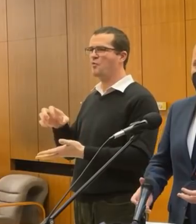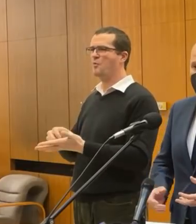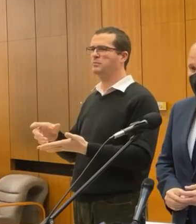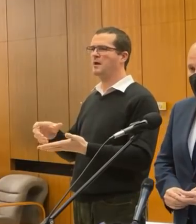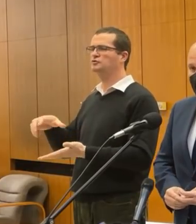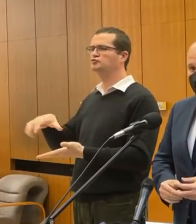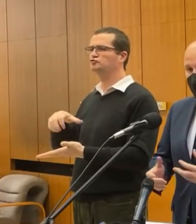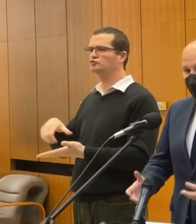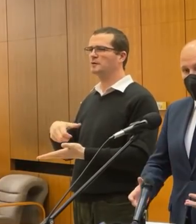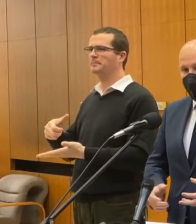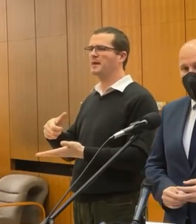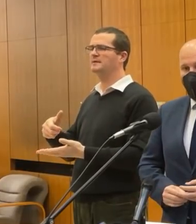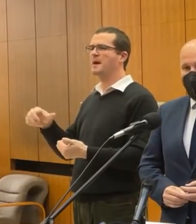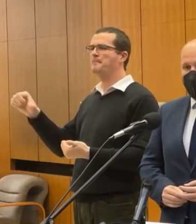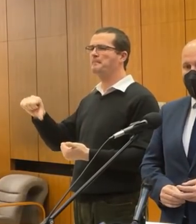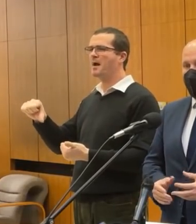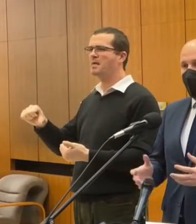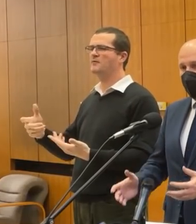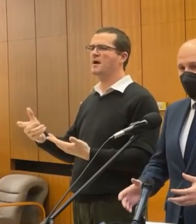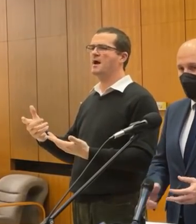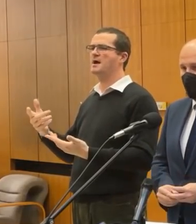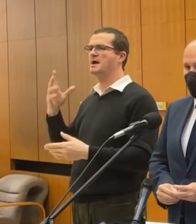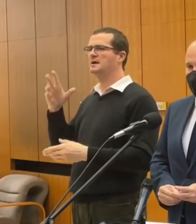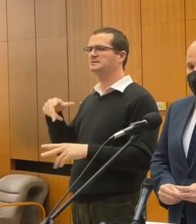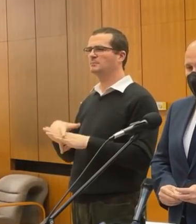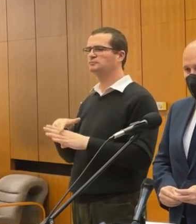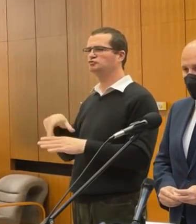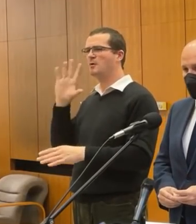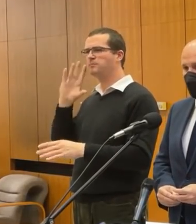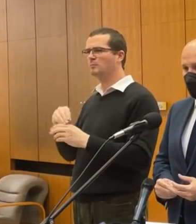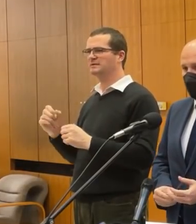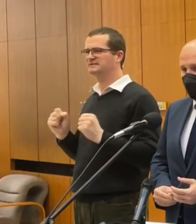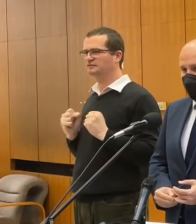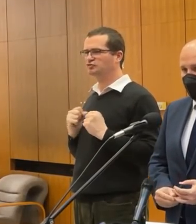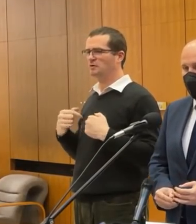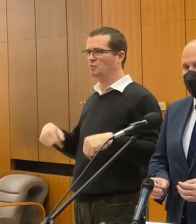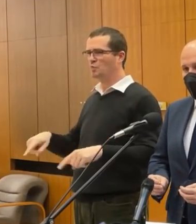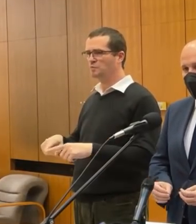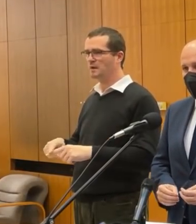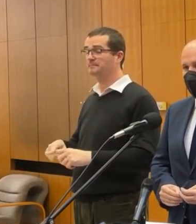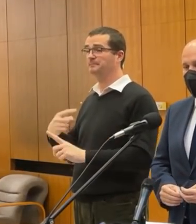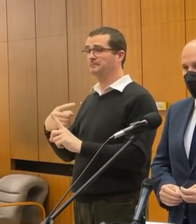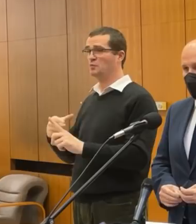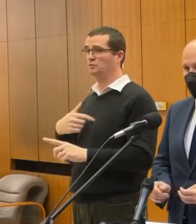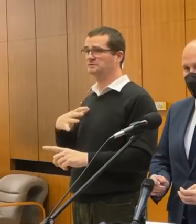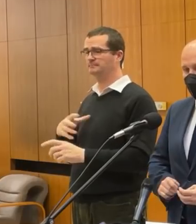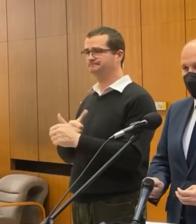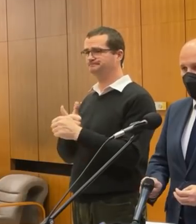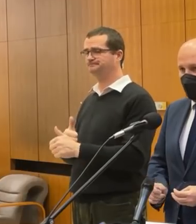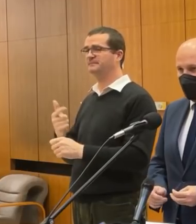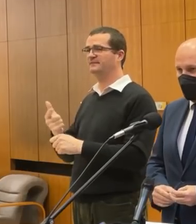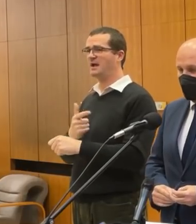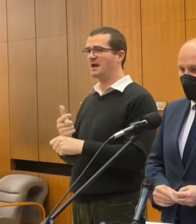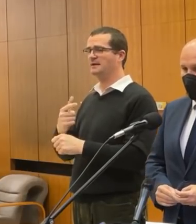ja neviem, čerpania paliva alebo zabezpečenia pobytu počas cvičení na našom území a tak ďalej. Zároveň ale chcem zdôrazniť a